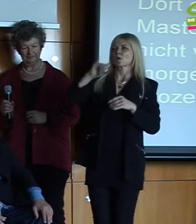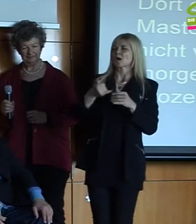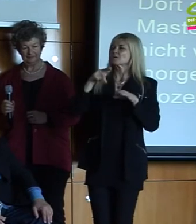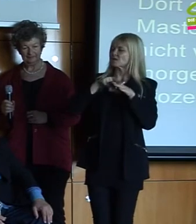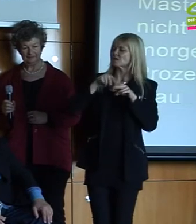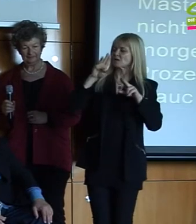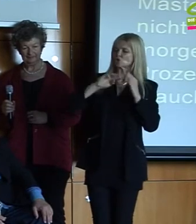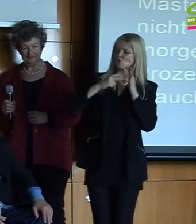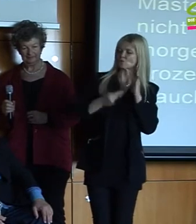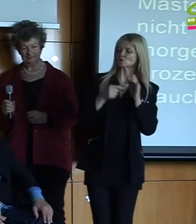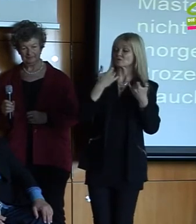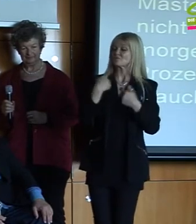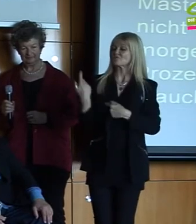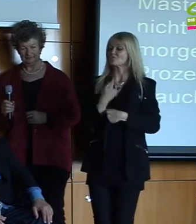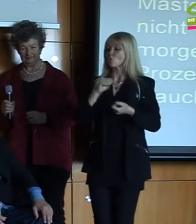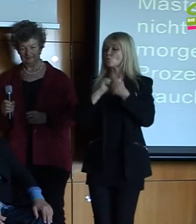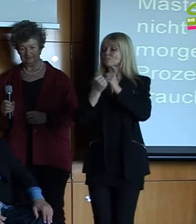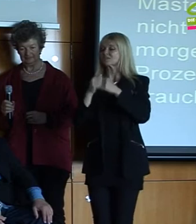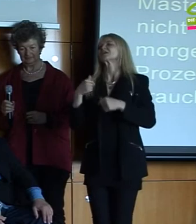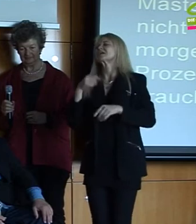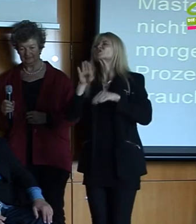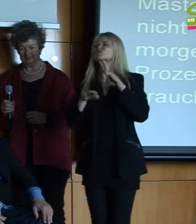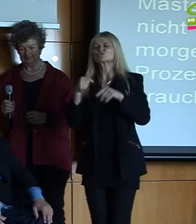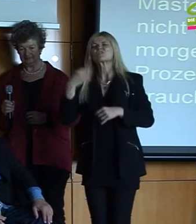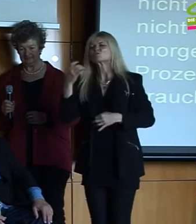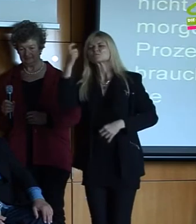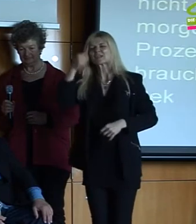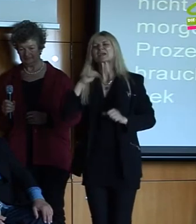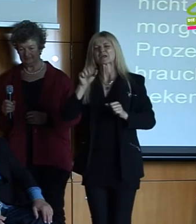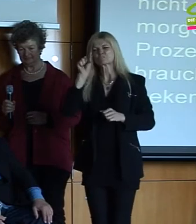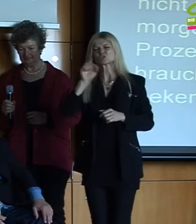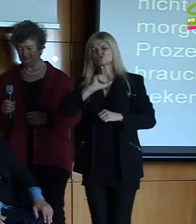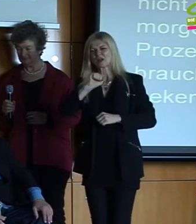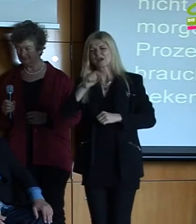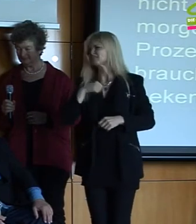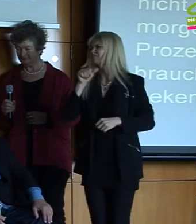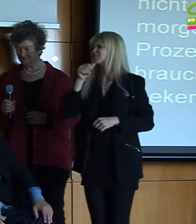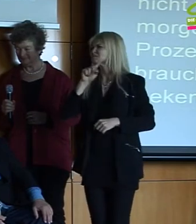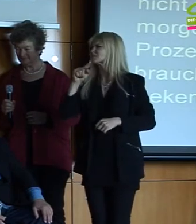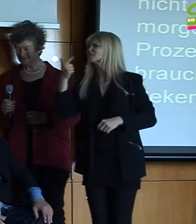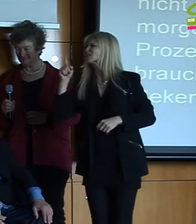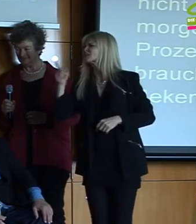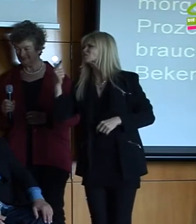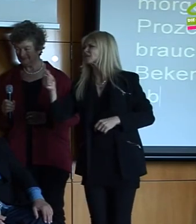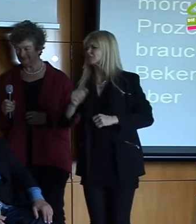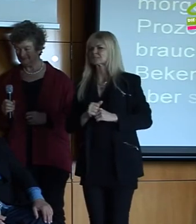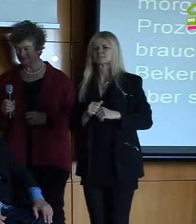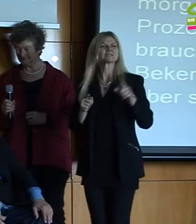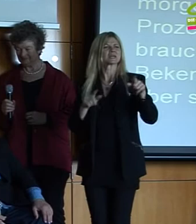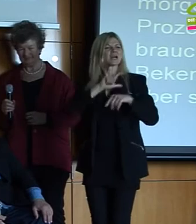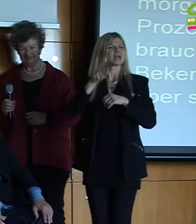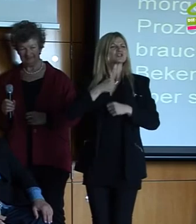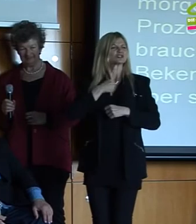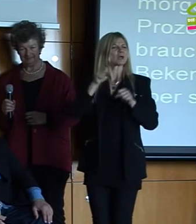um. Schritt für Schritt meine ich, es kann ein bisschen schneller gehen als wie 2020. Also auch da ist das Land Steiermark ein